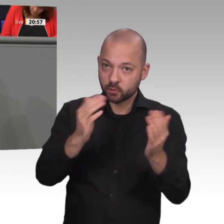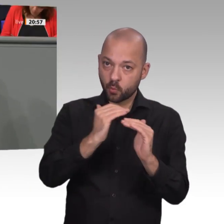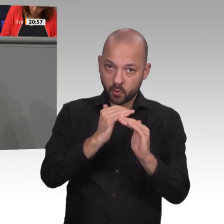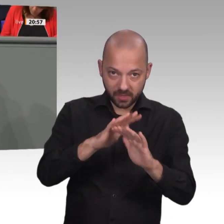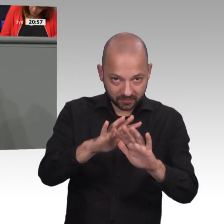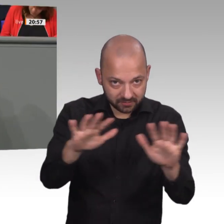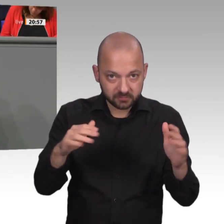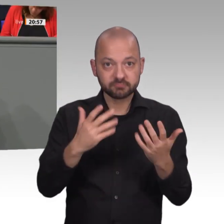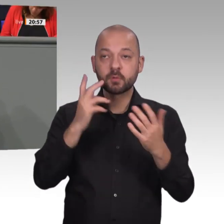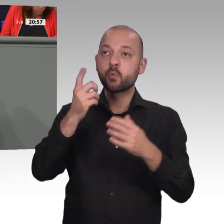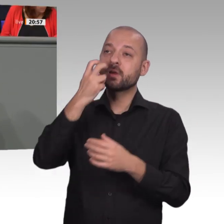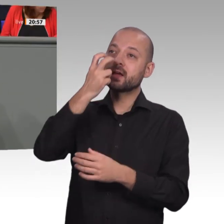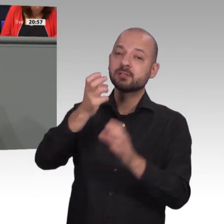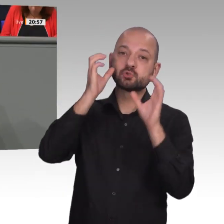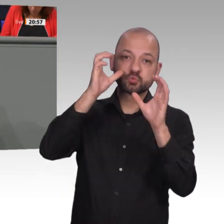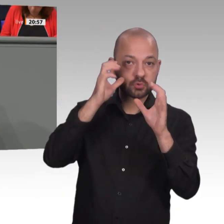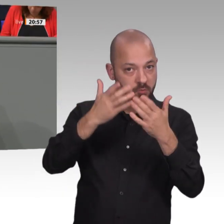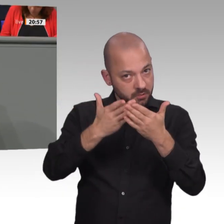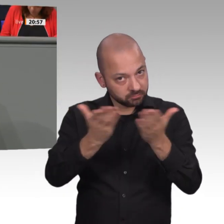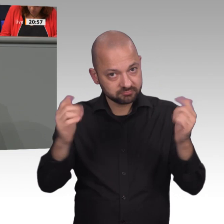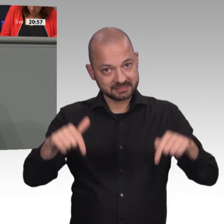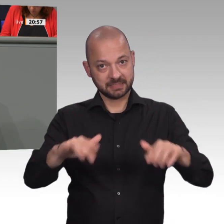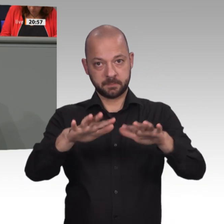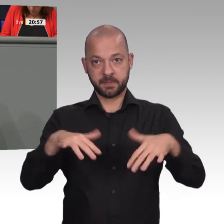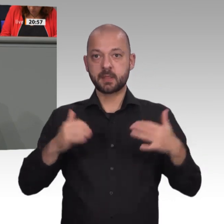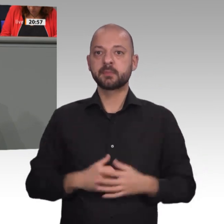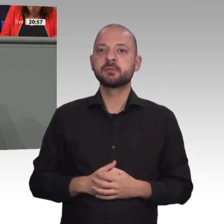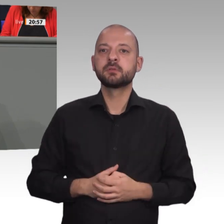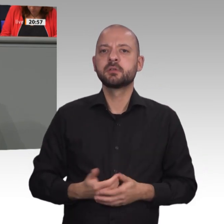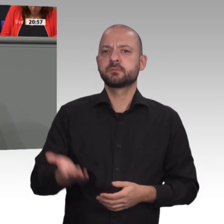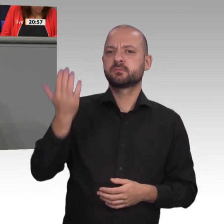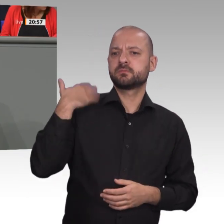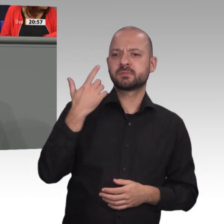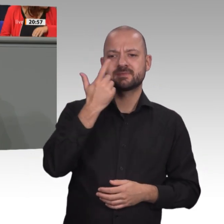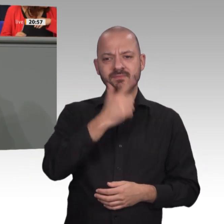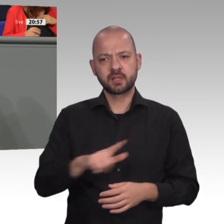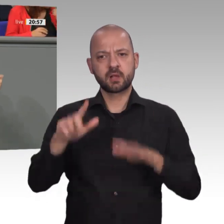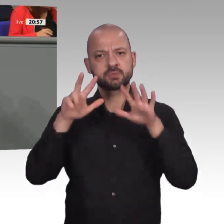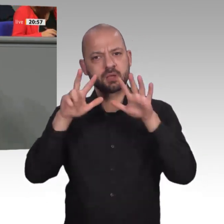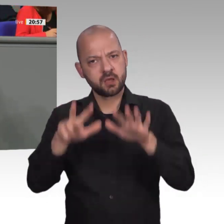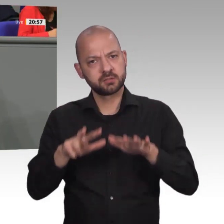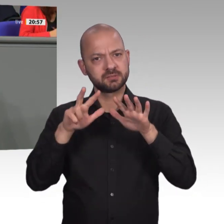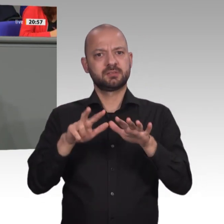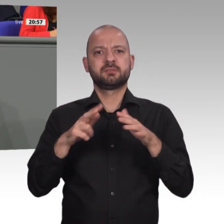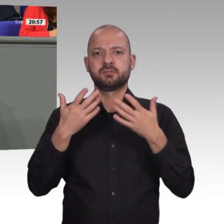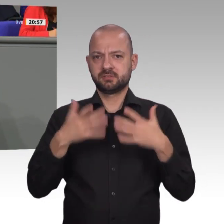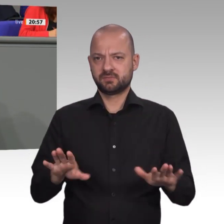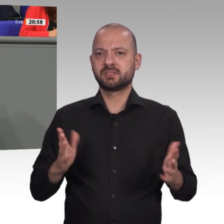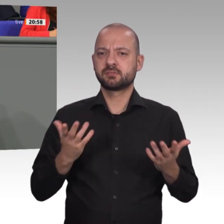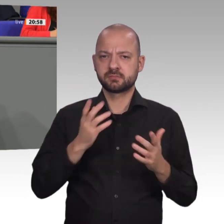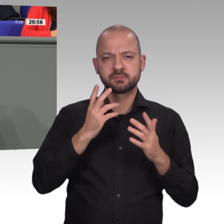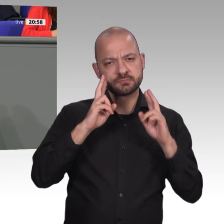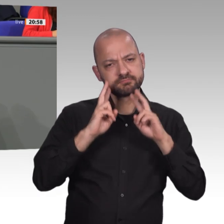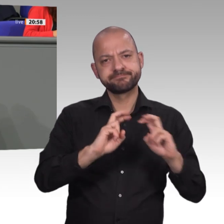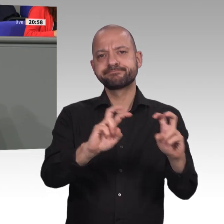Behinderungen im Alter von 15 und unter 65 Jahren. Um diesen Menschen zu helfen und ihnen eine selbstbestimmte Lebensführung